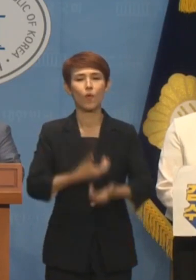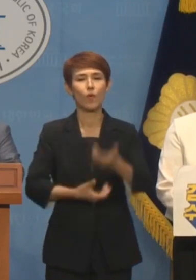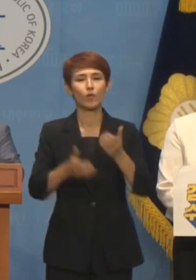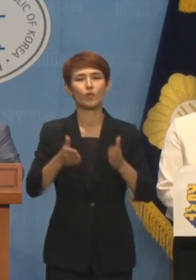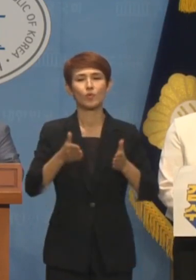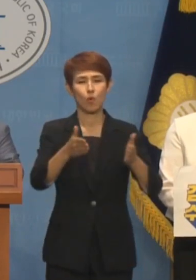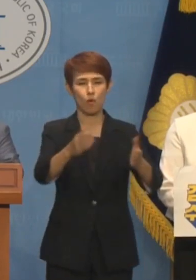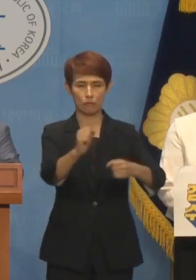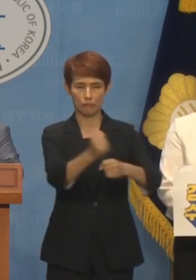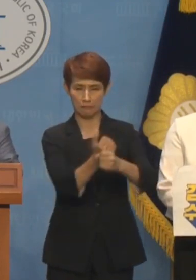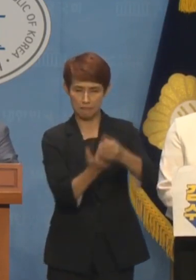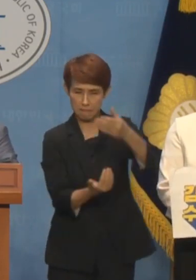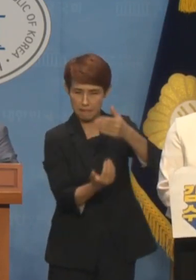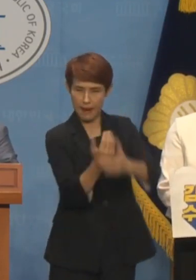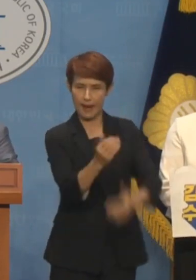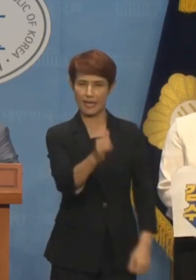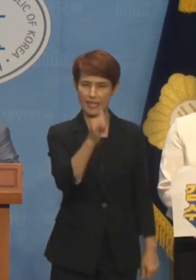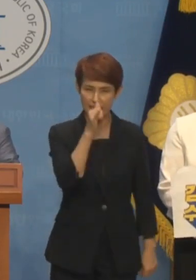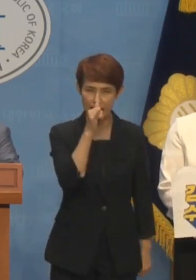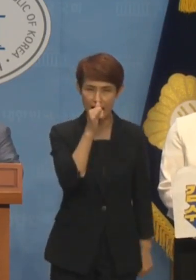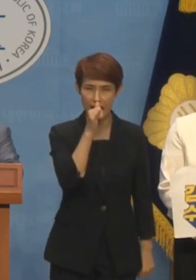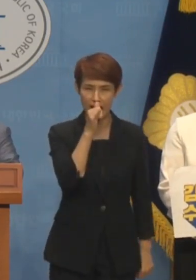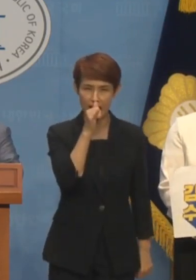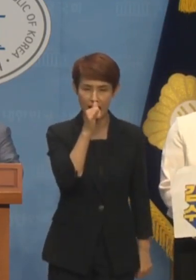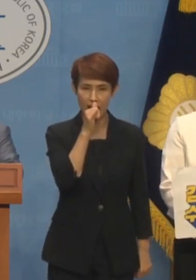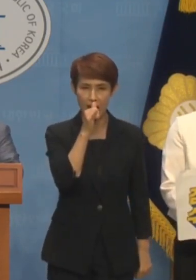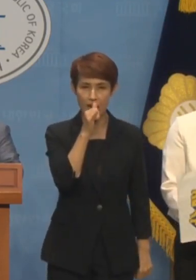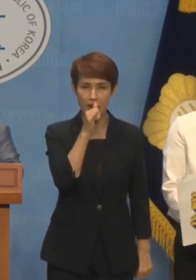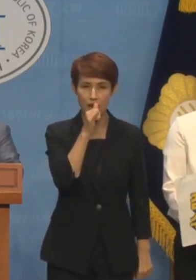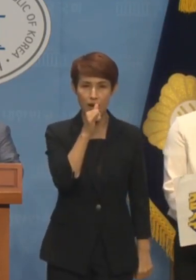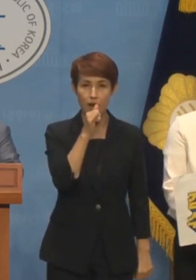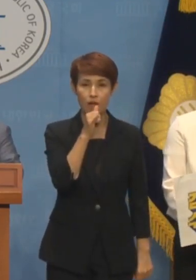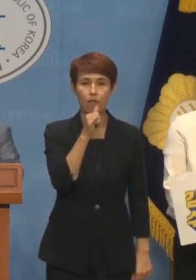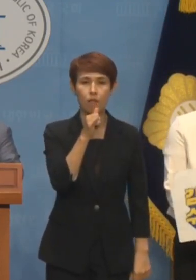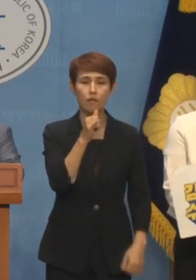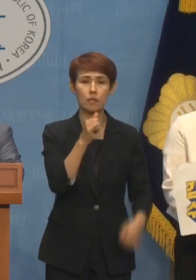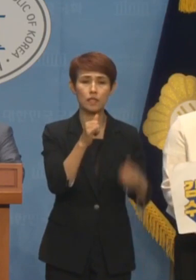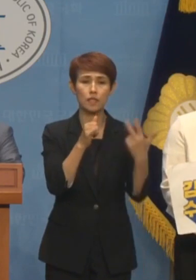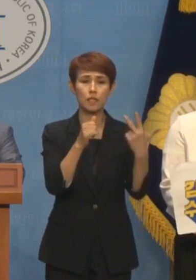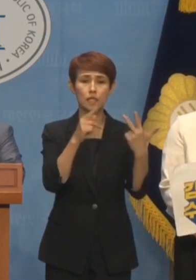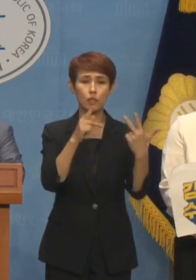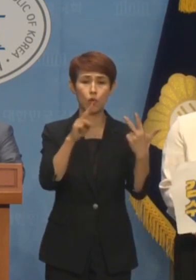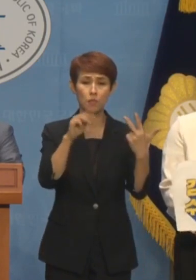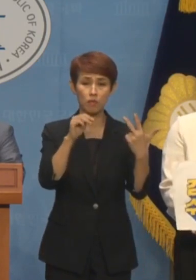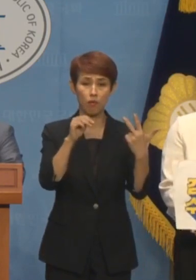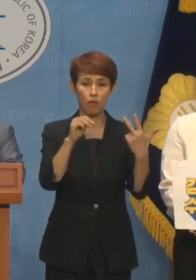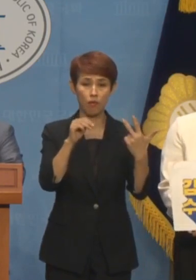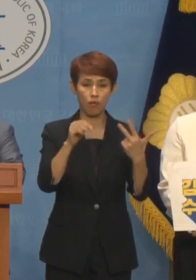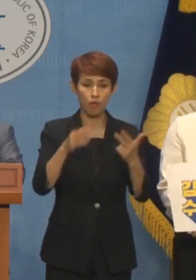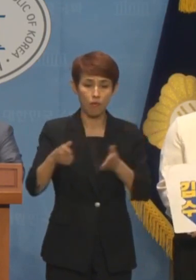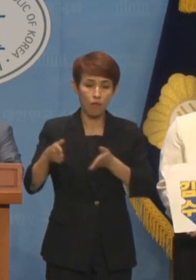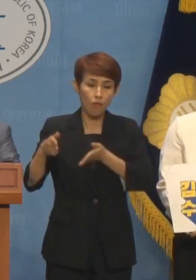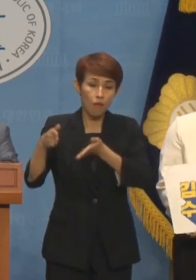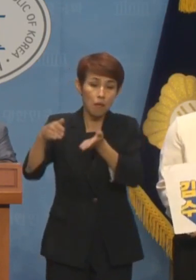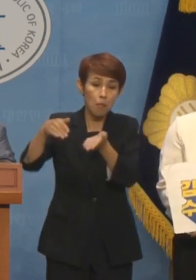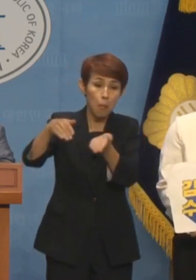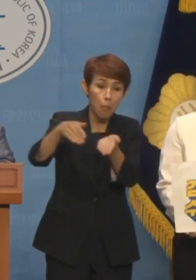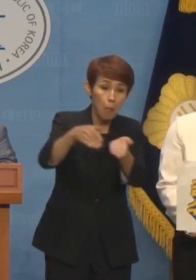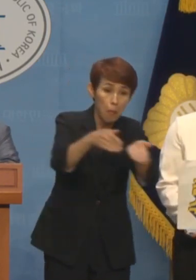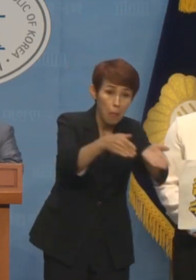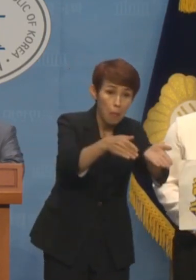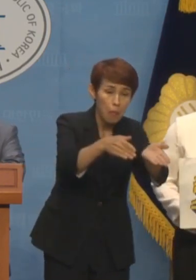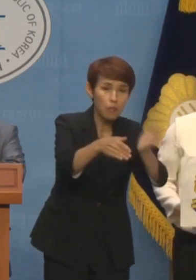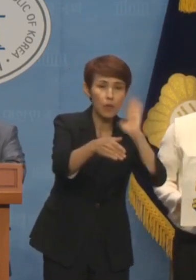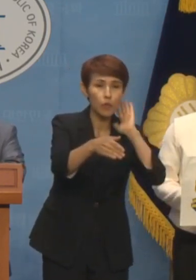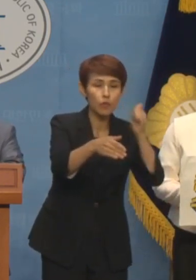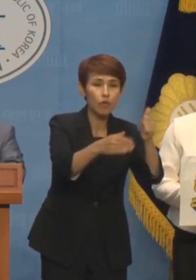조작 사건이 발생했다. 노선이 55%가 휘고 7km를 남아요. 갑자기 윤석열, 김건희 일가 땅이